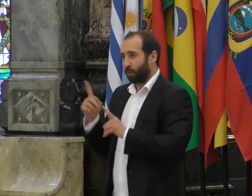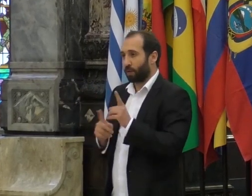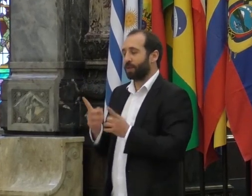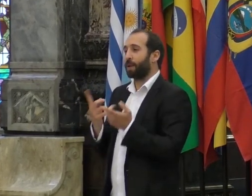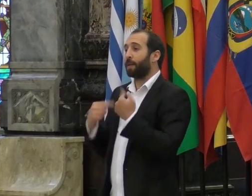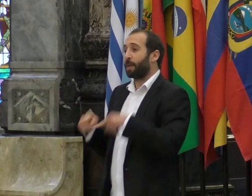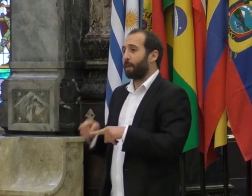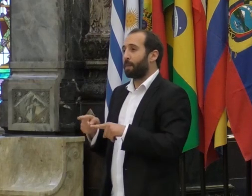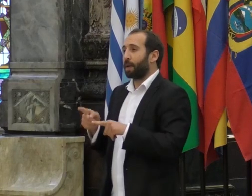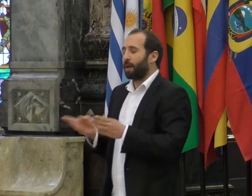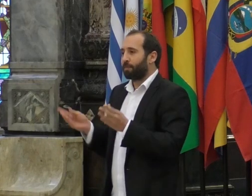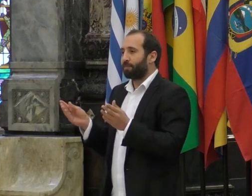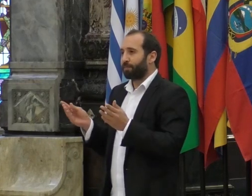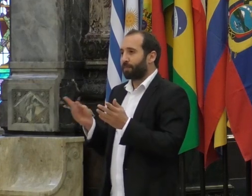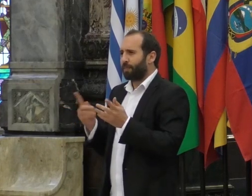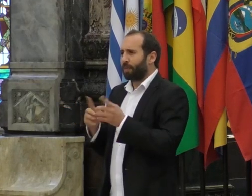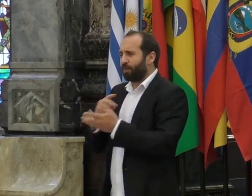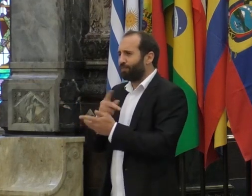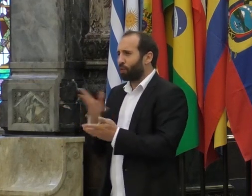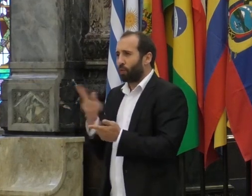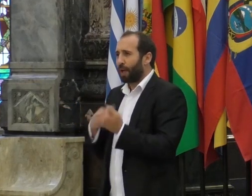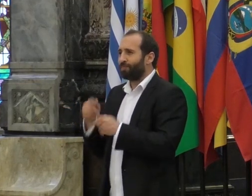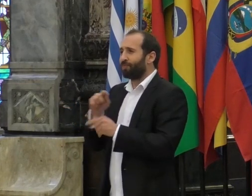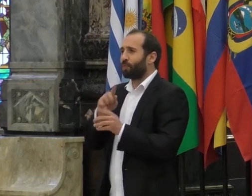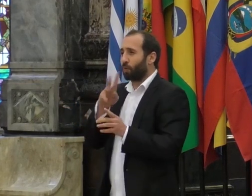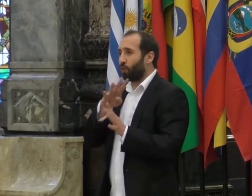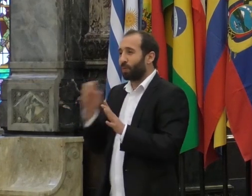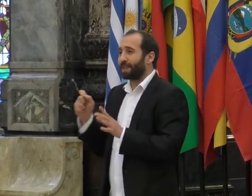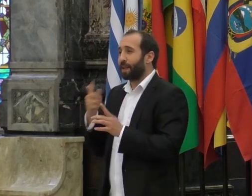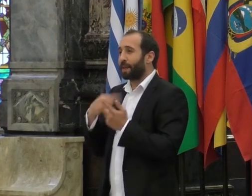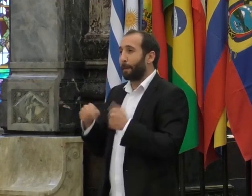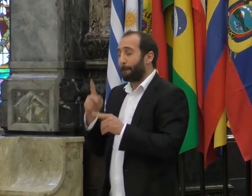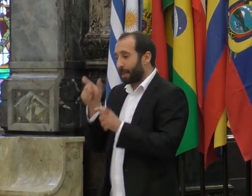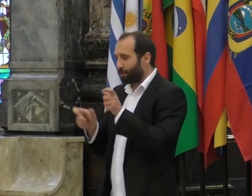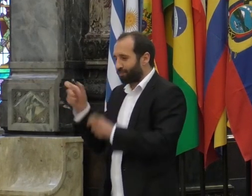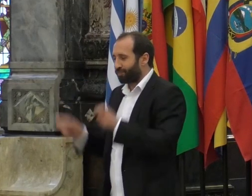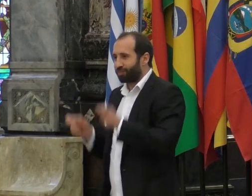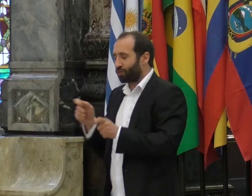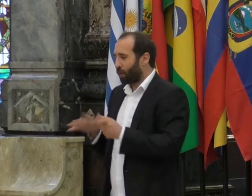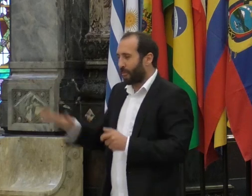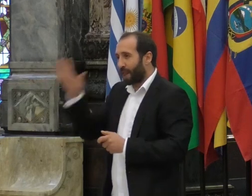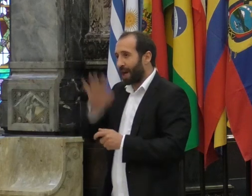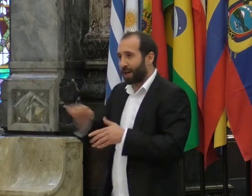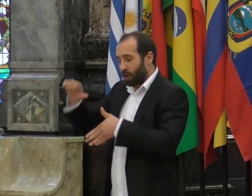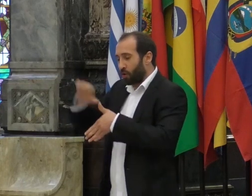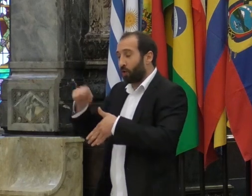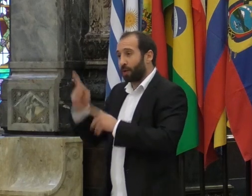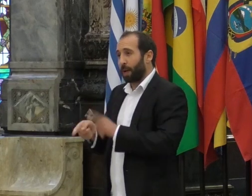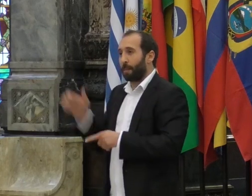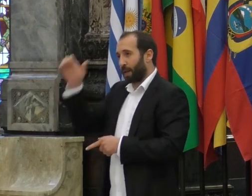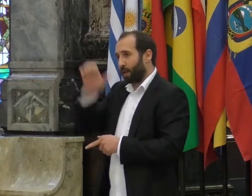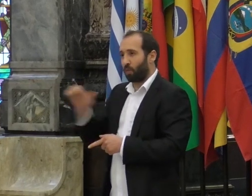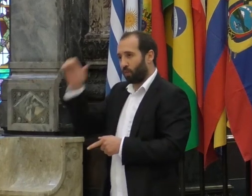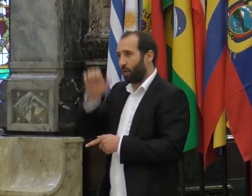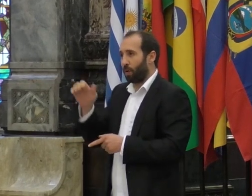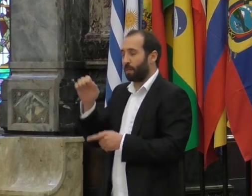parte más de 900 personas, no solamente de Uruguay, sino también de la región y de Europa. Va a ser